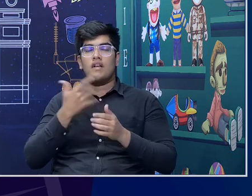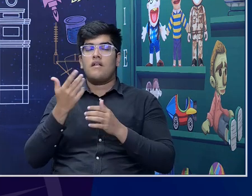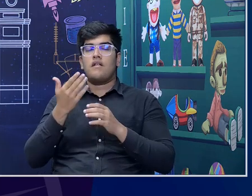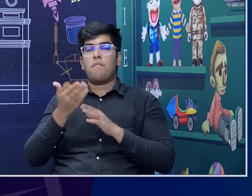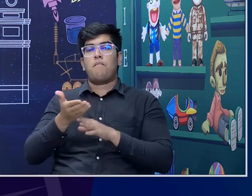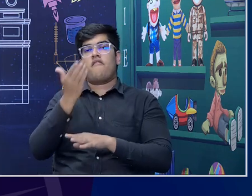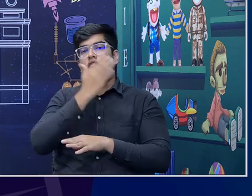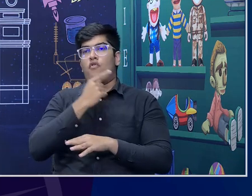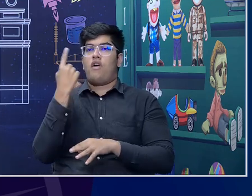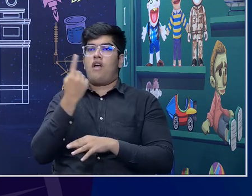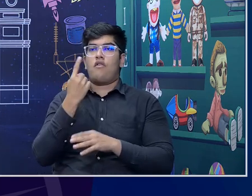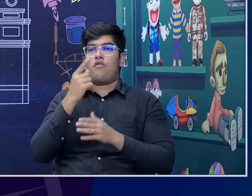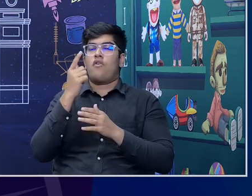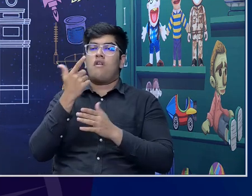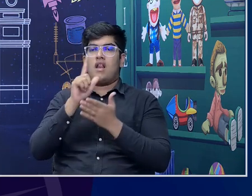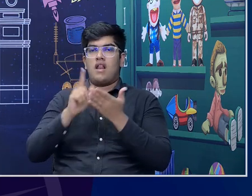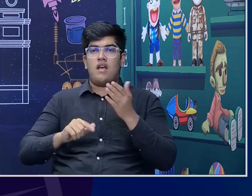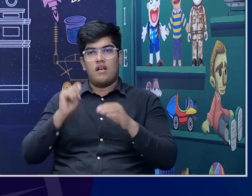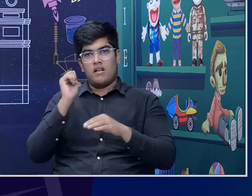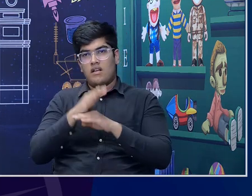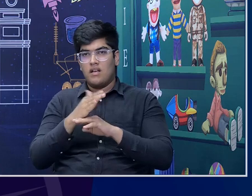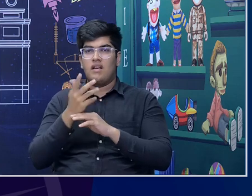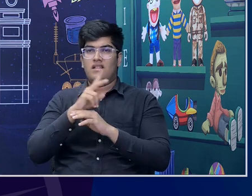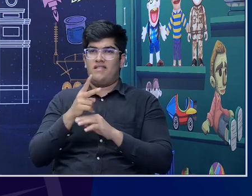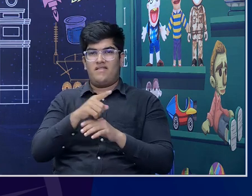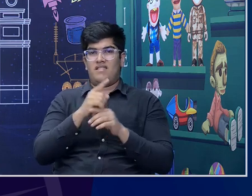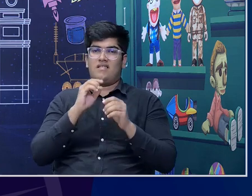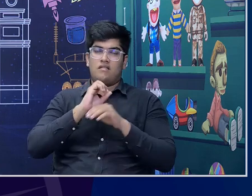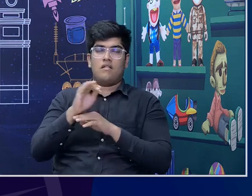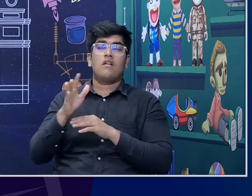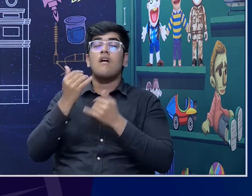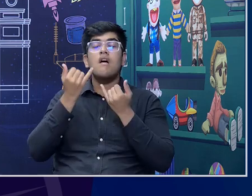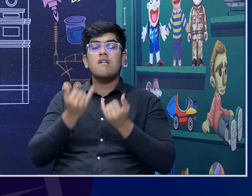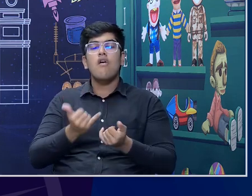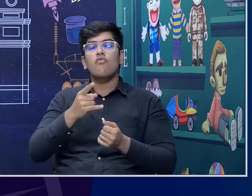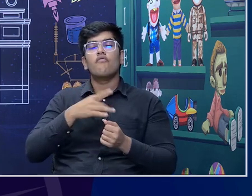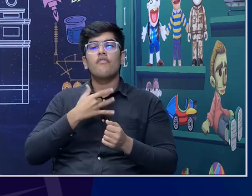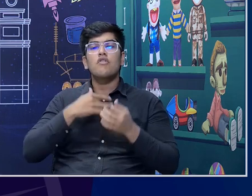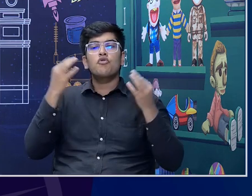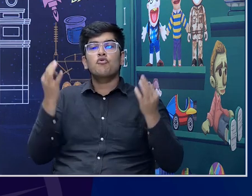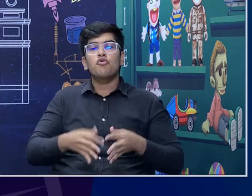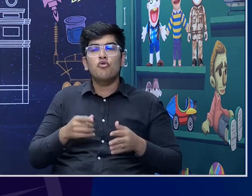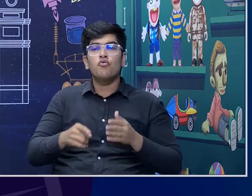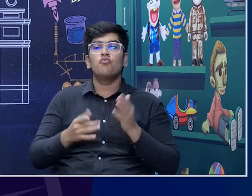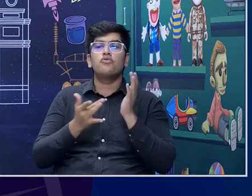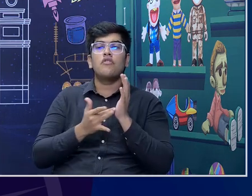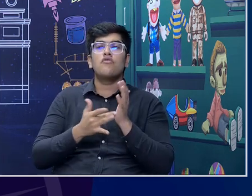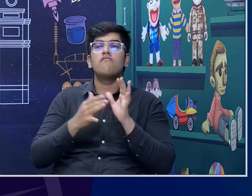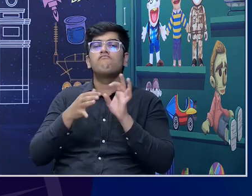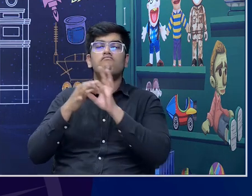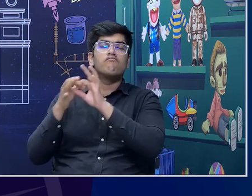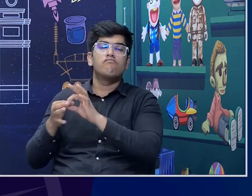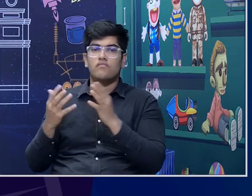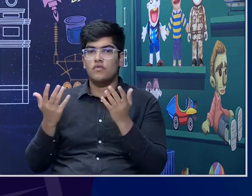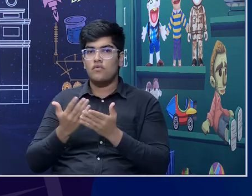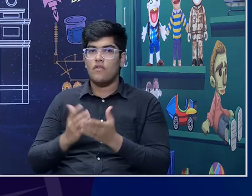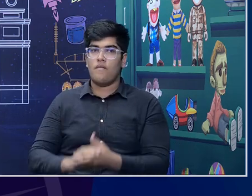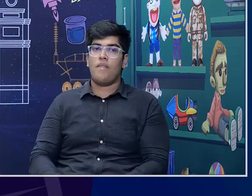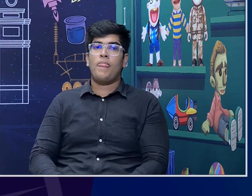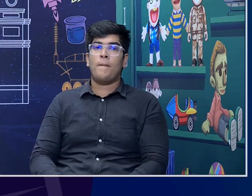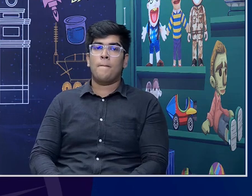सिफ यही होते थे, पोस्कार्ड और डाक होता था, चुथियां होती थी, जी, जी, देखे बच्चों, अभी सबसे पहले